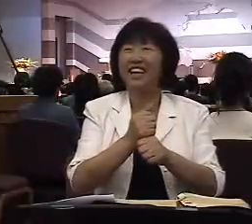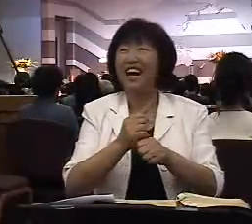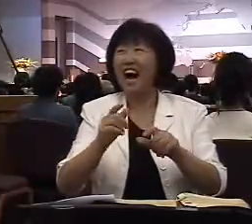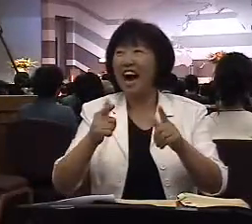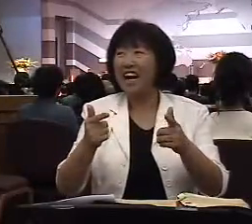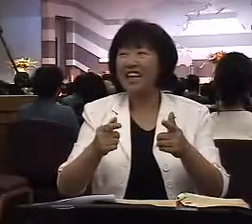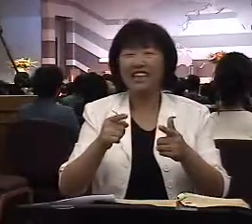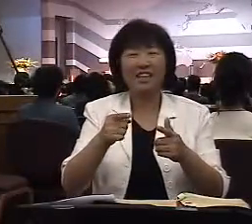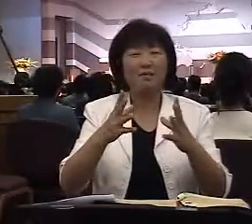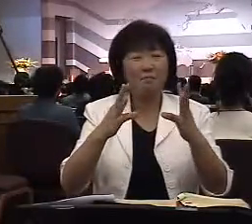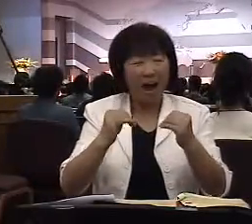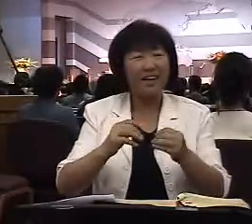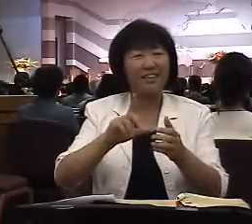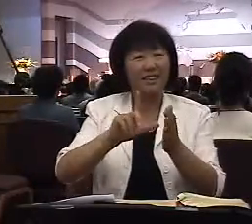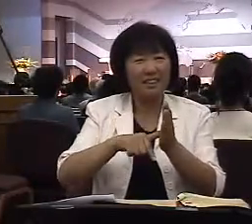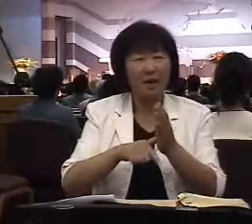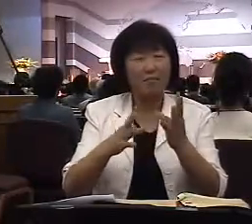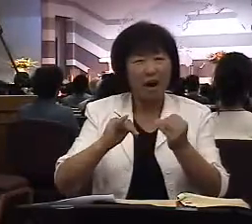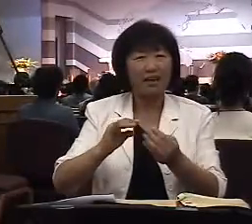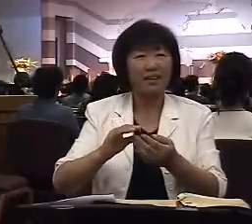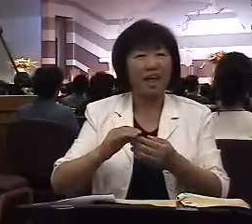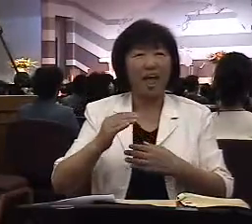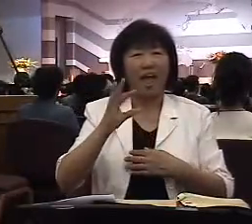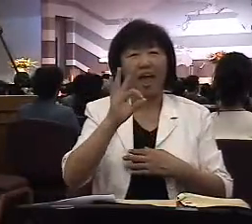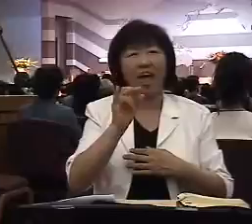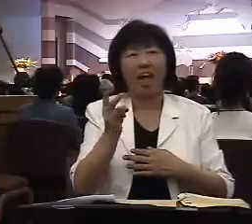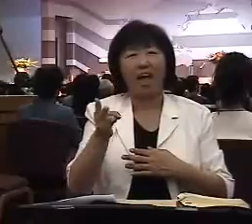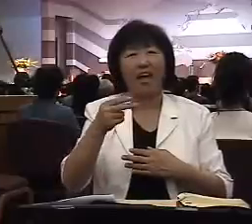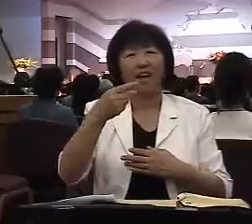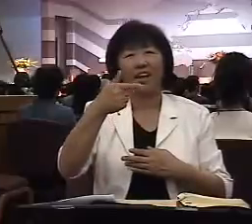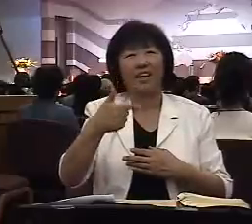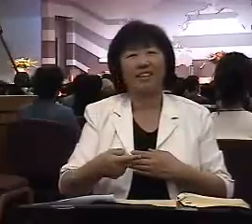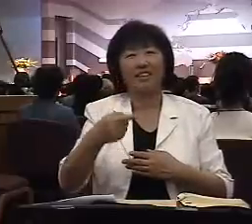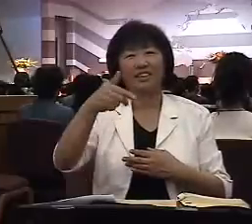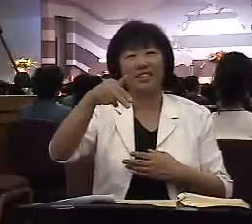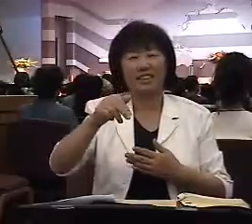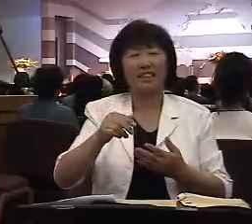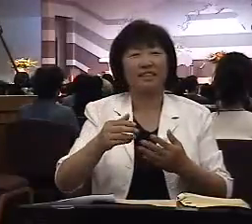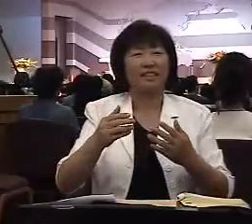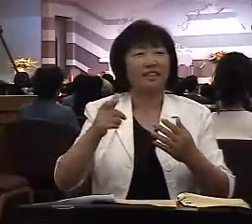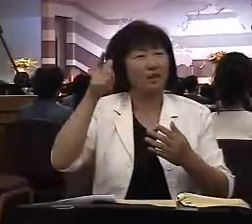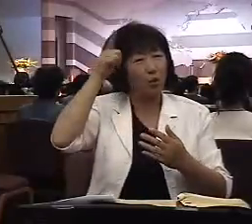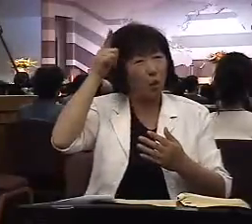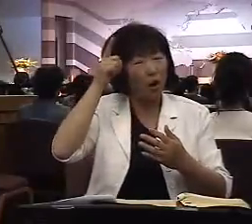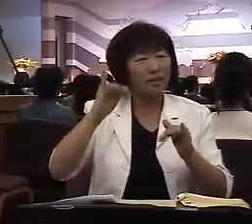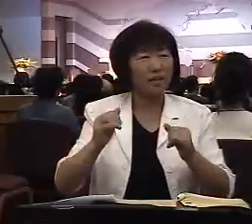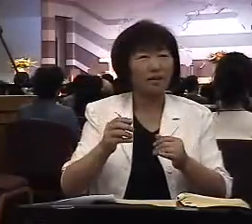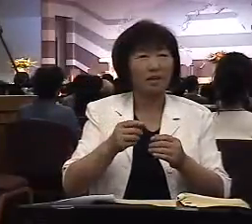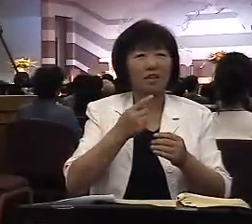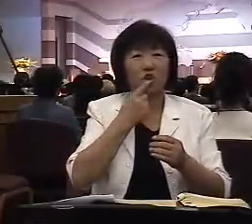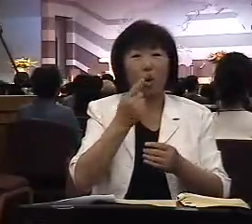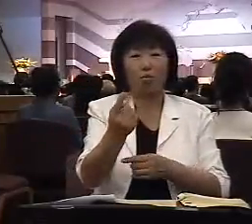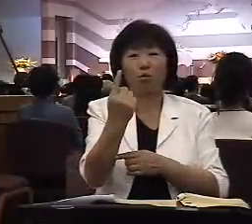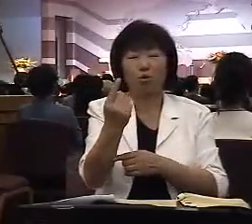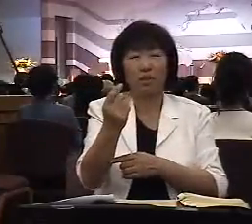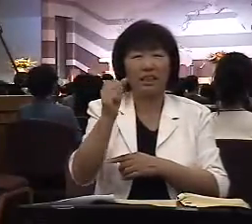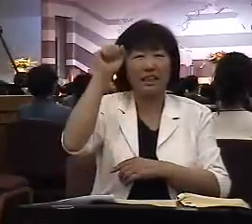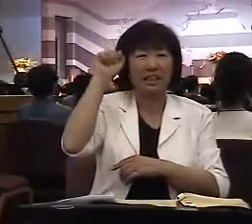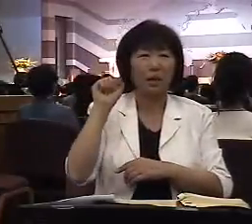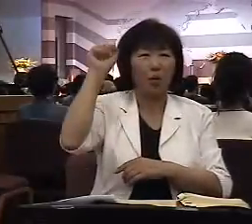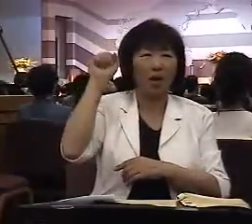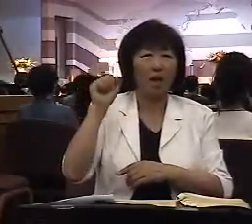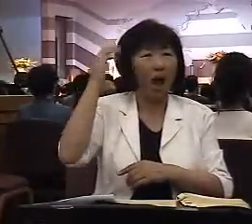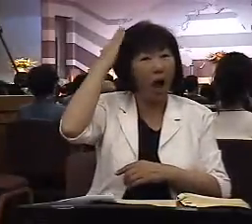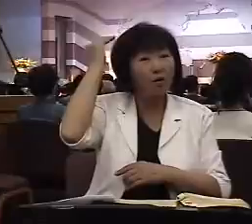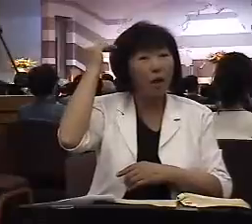아니 그 많은 시간을, 그 많은 에너지를 들여가지고 데모를 하는데, 촛불 시위를 하는데, 제가